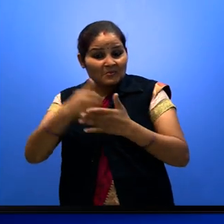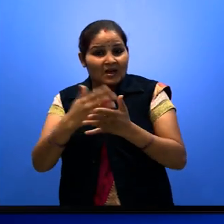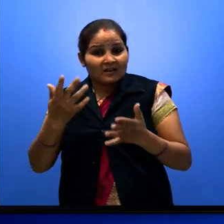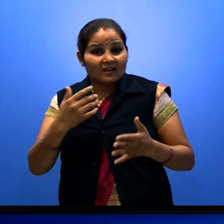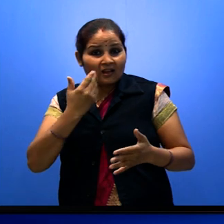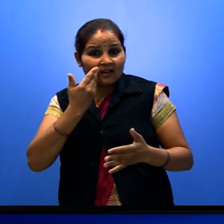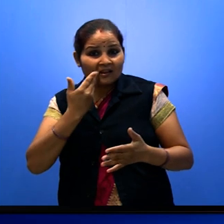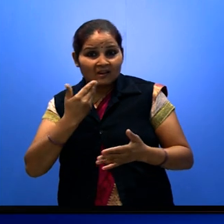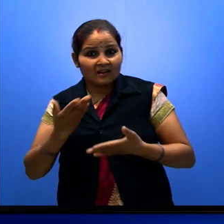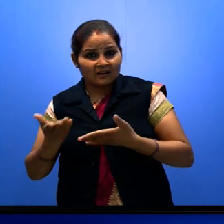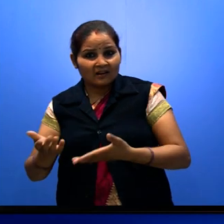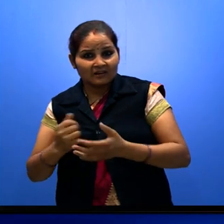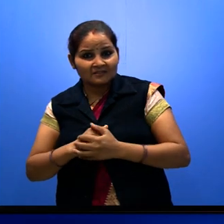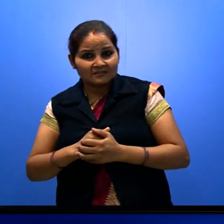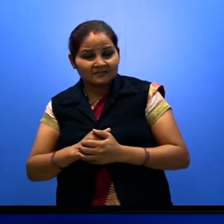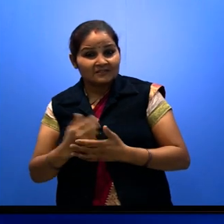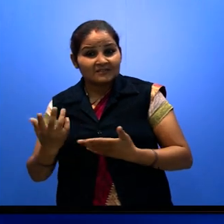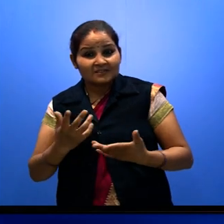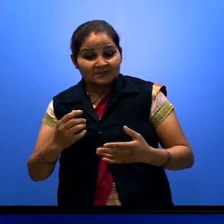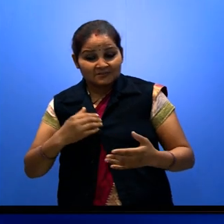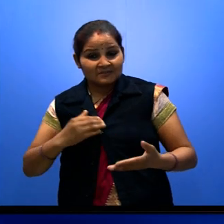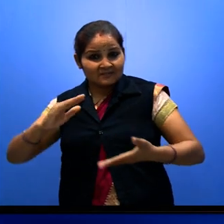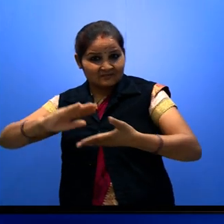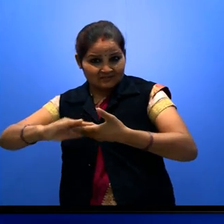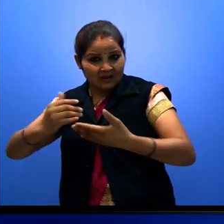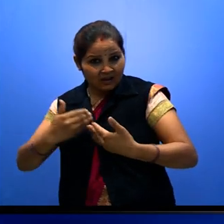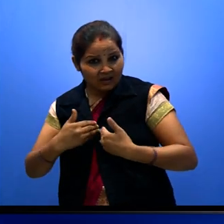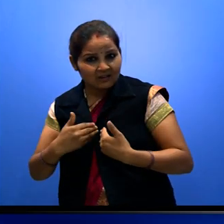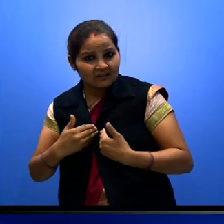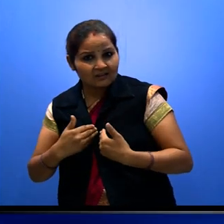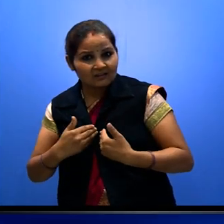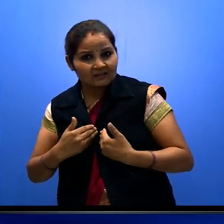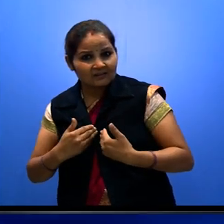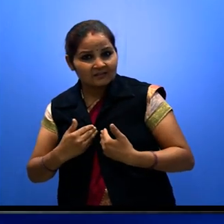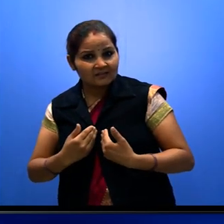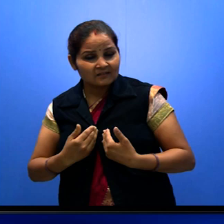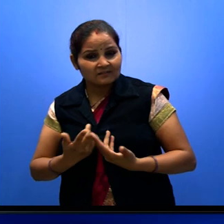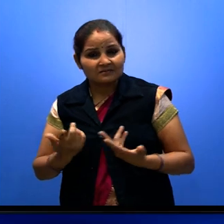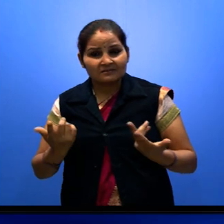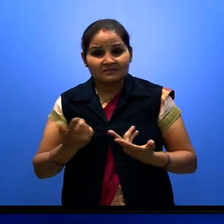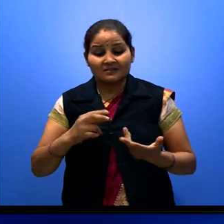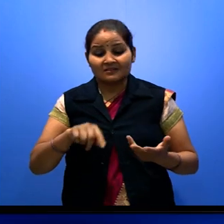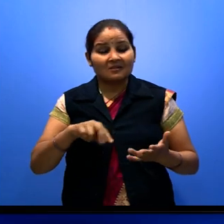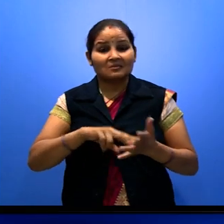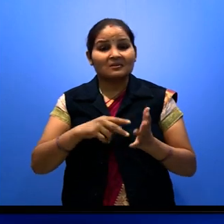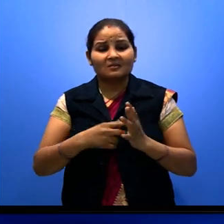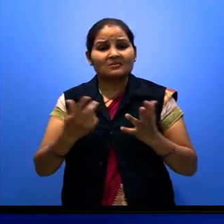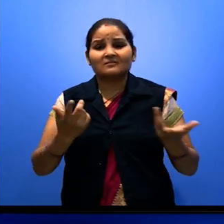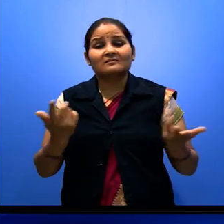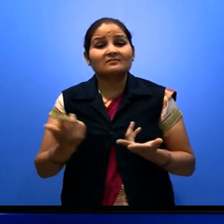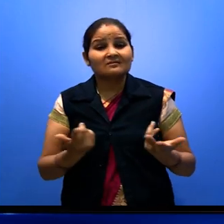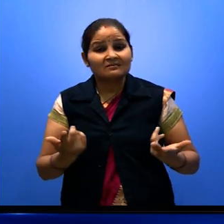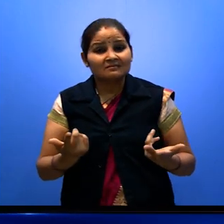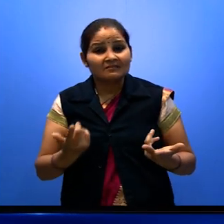इधर लोभ में फंस गए कि आपने मेरे आगे शादी का प्रस्ताव रख दिया। ये